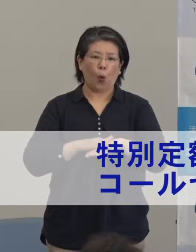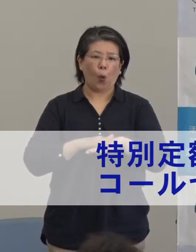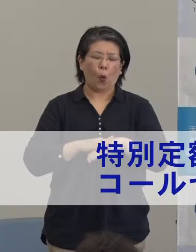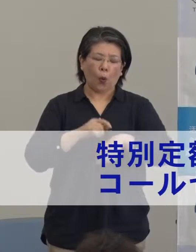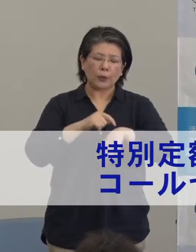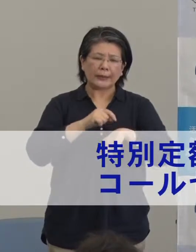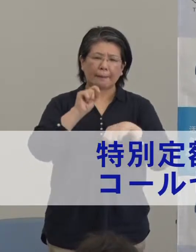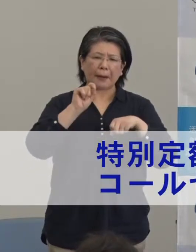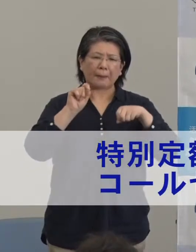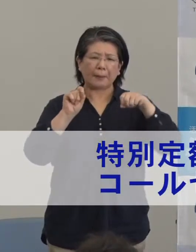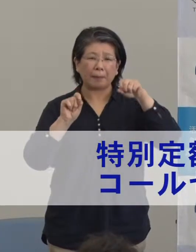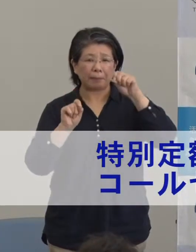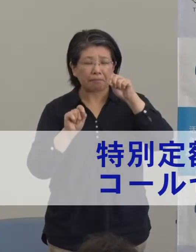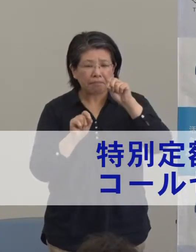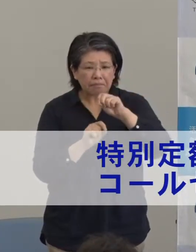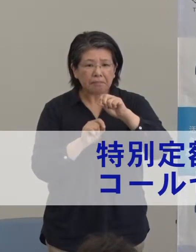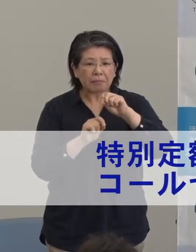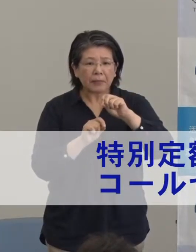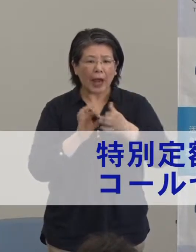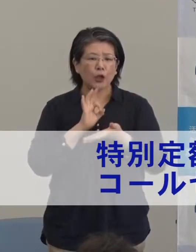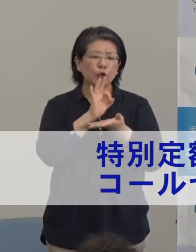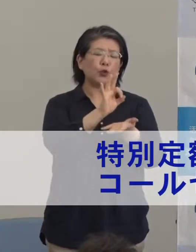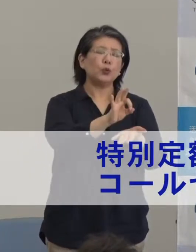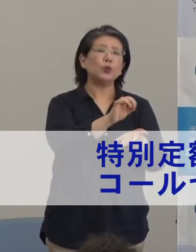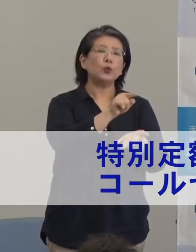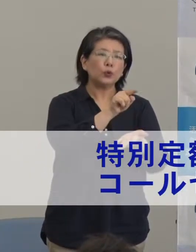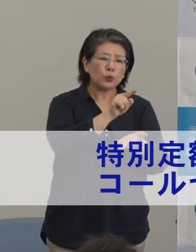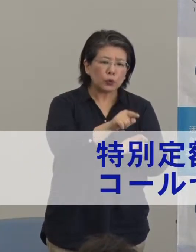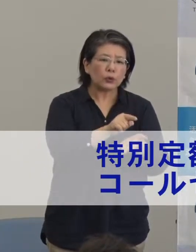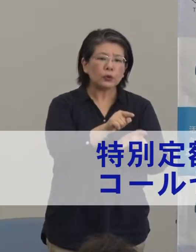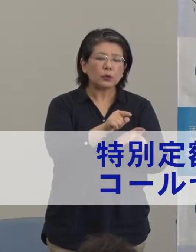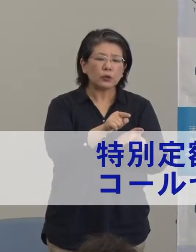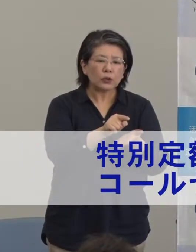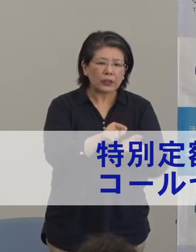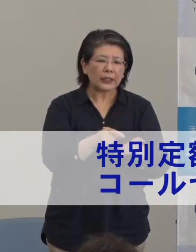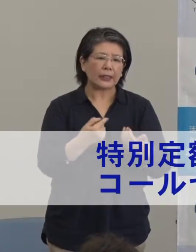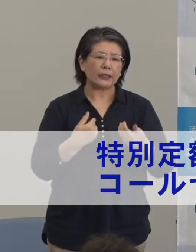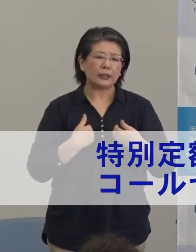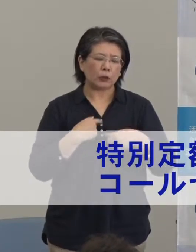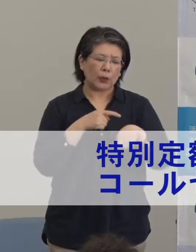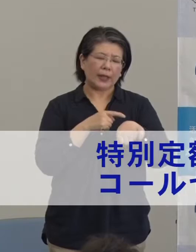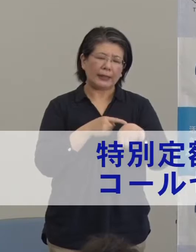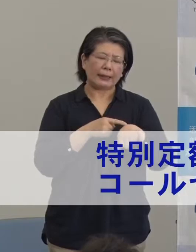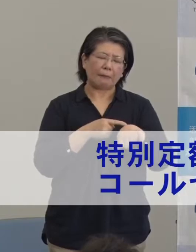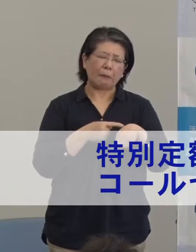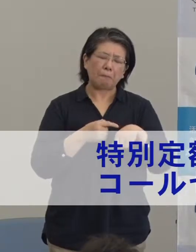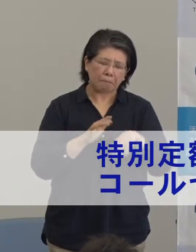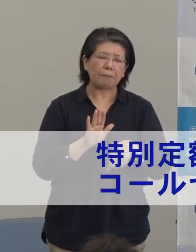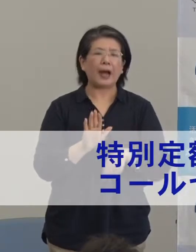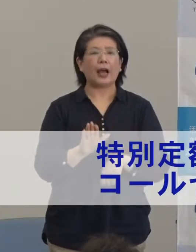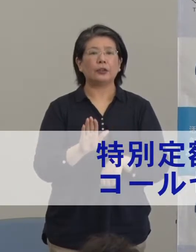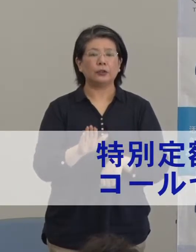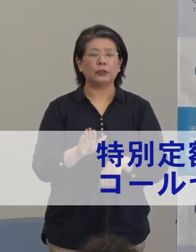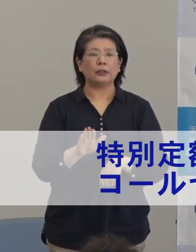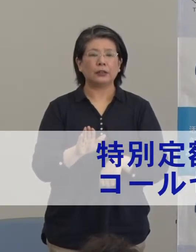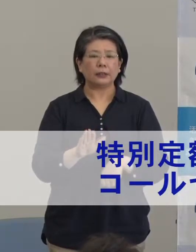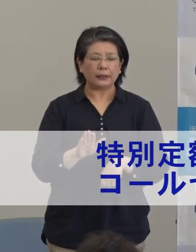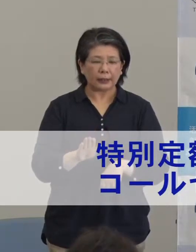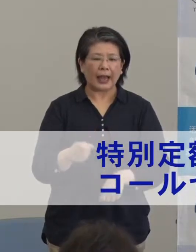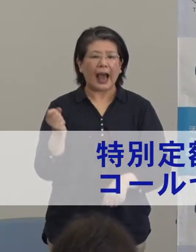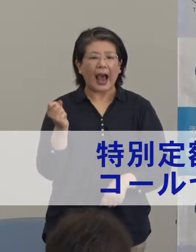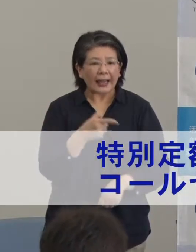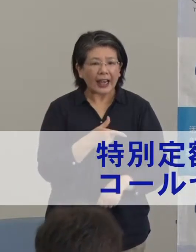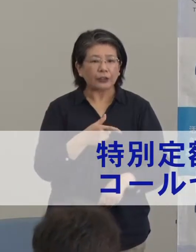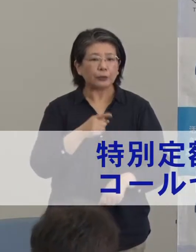間を要しておりますことから、給付にも時間が必要となっておるところでございます。できる限り早く給付できる